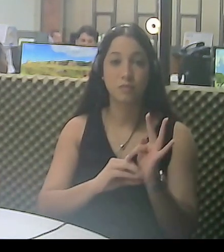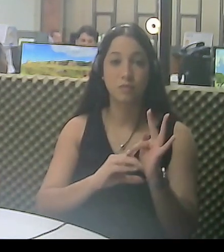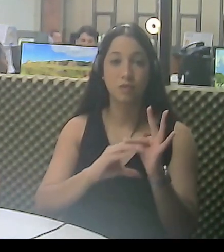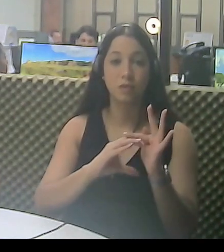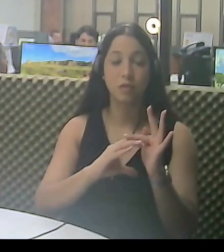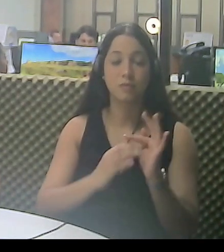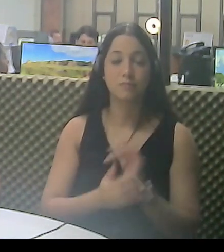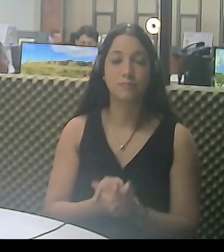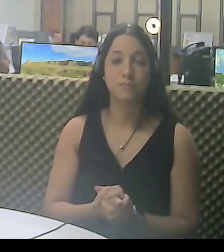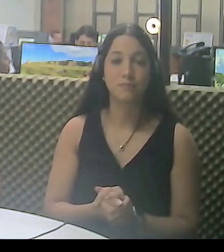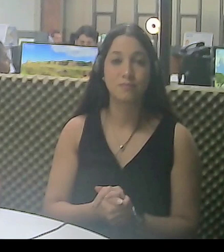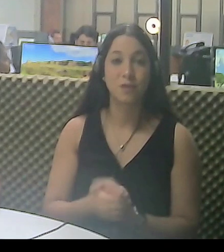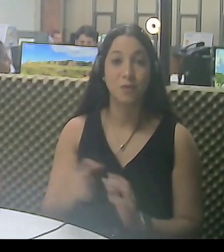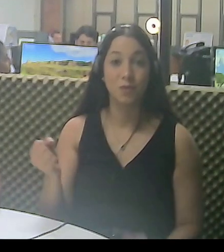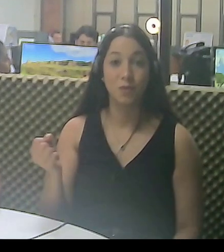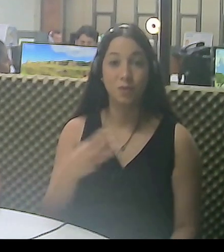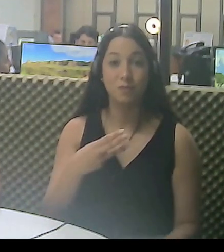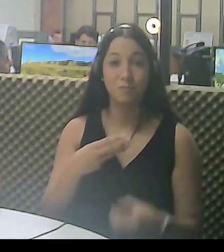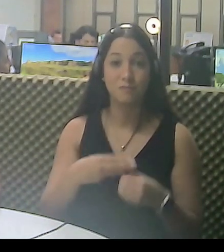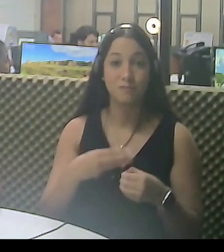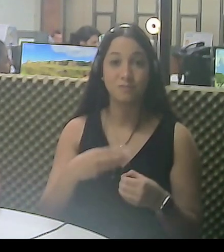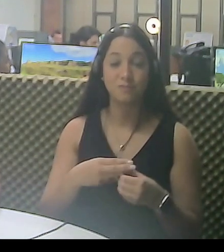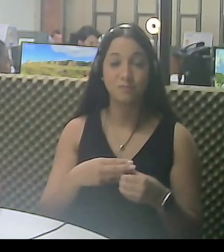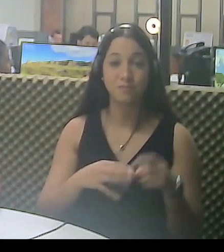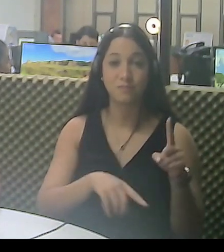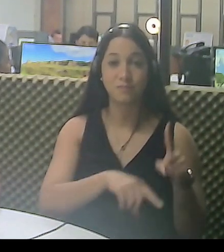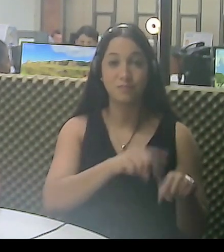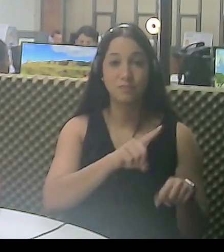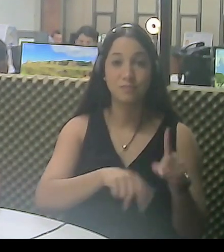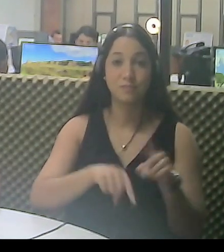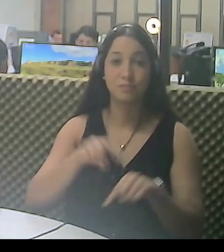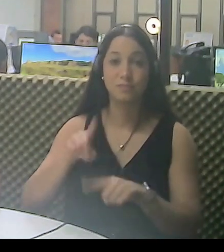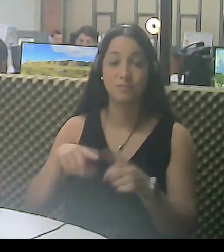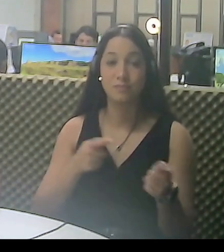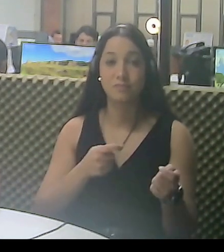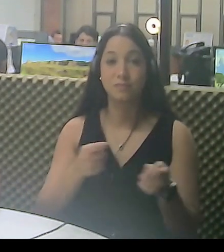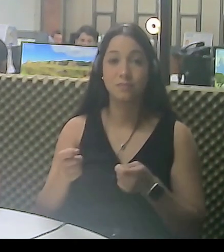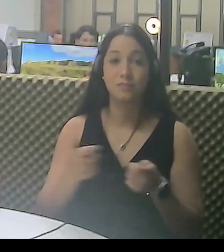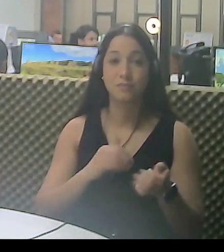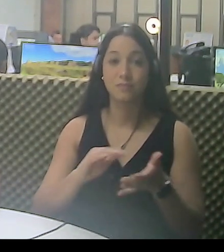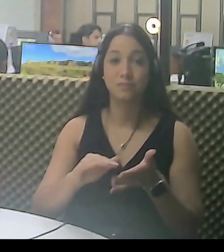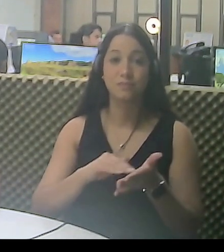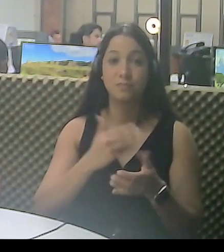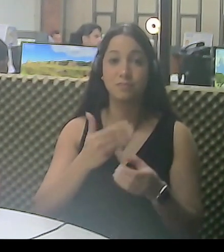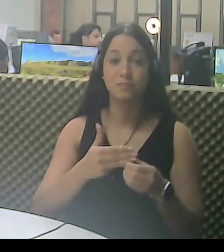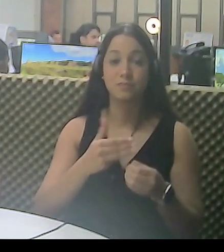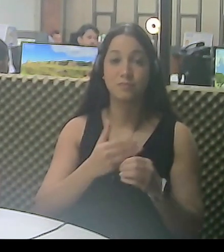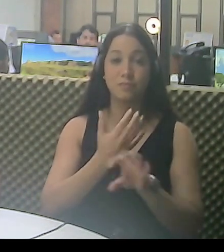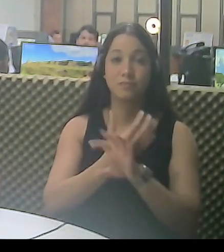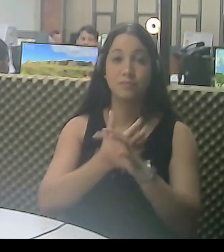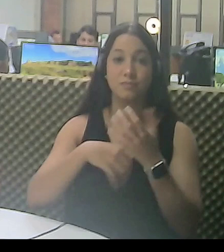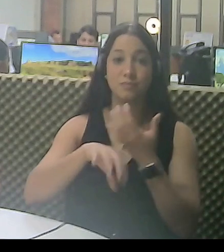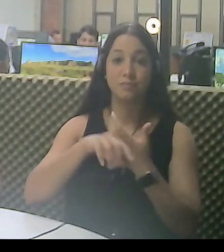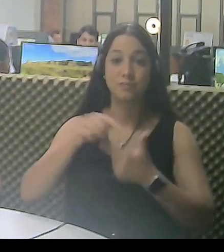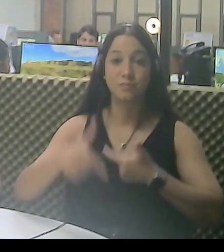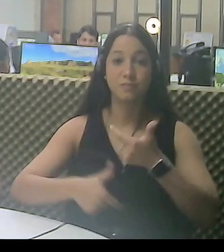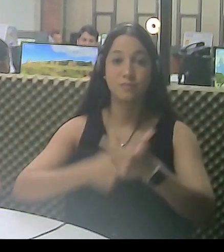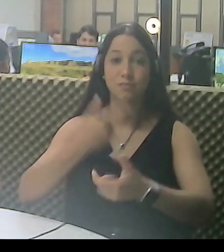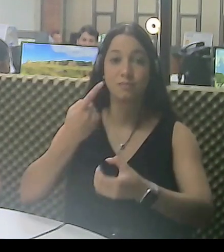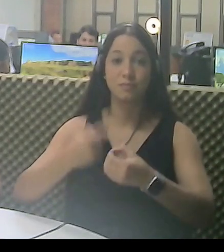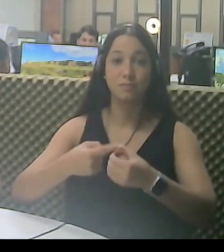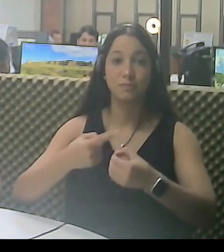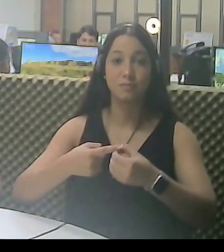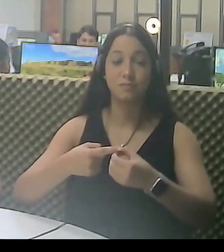Bem-Estar Animal. Novidades no município, os instrumentos serão geridos pela Secretaria Municipal de Meio Ambiente e Serviços